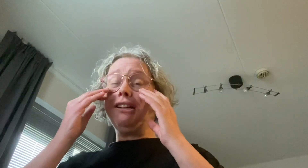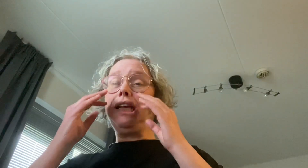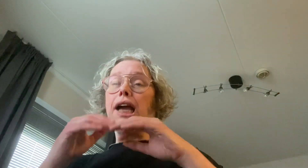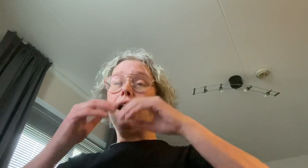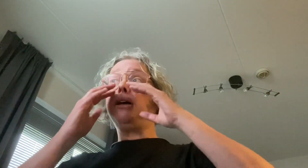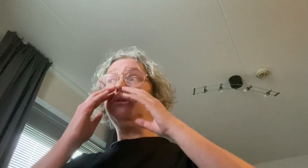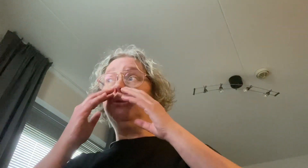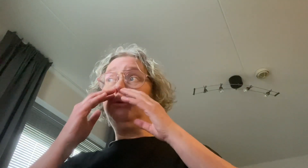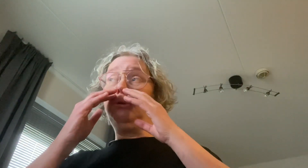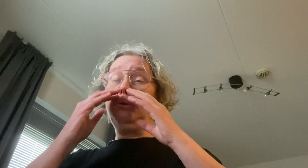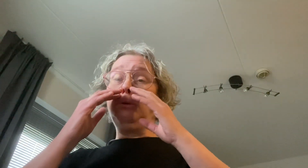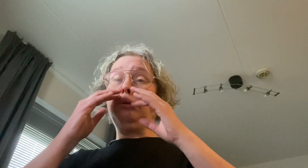Veronica, oeh.